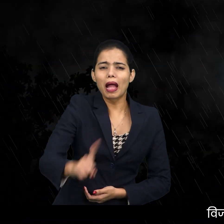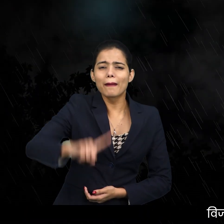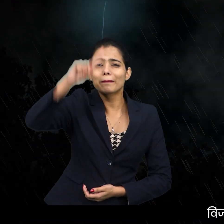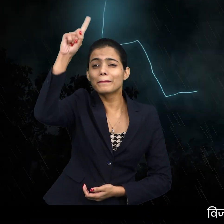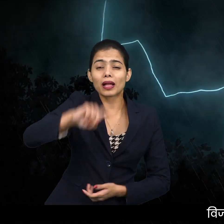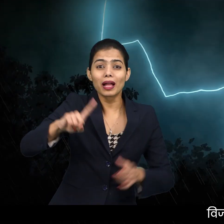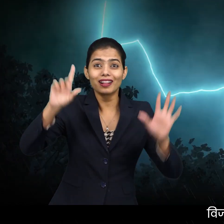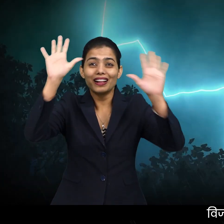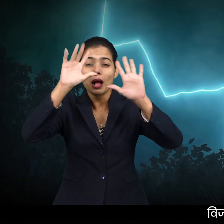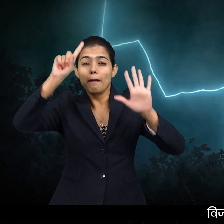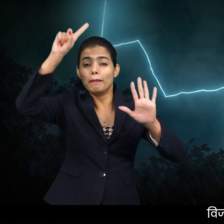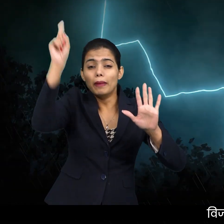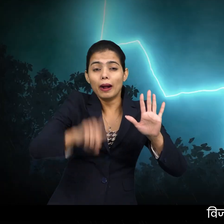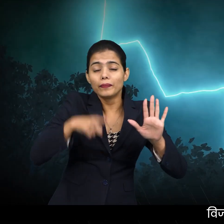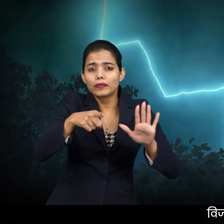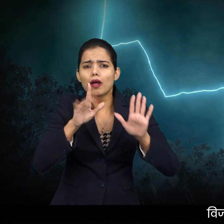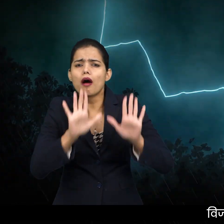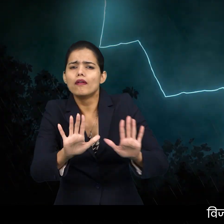विजा.